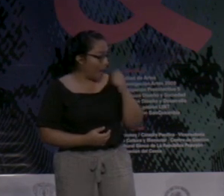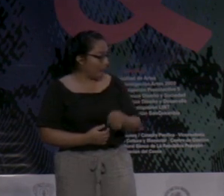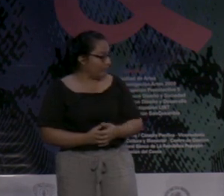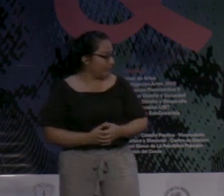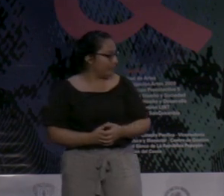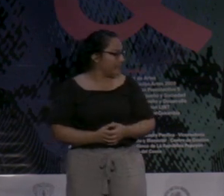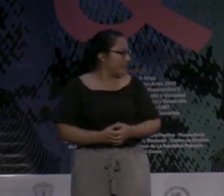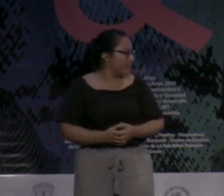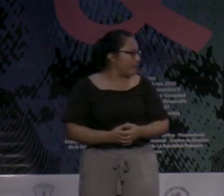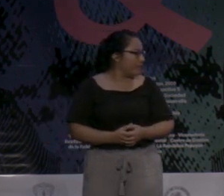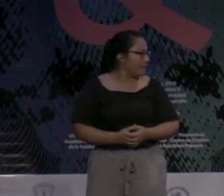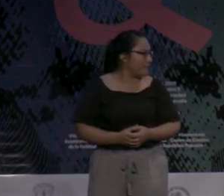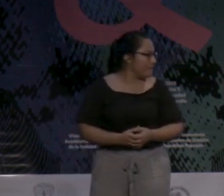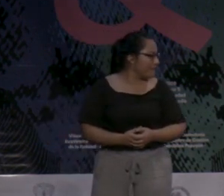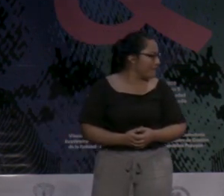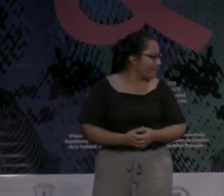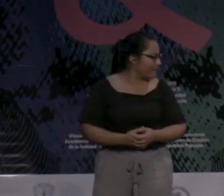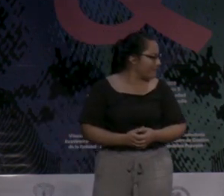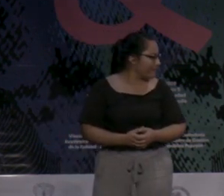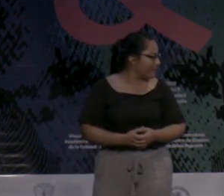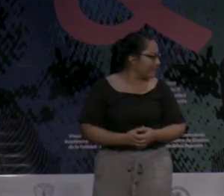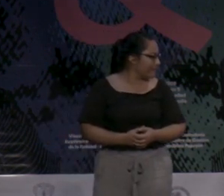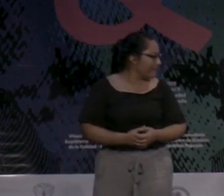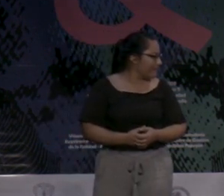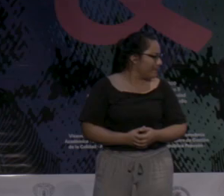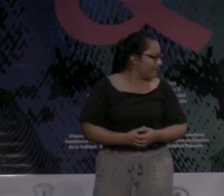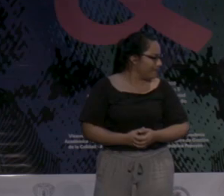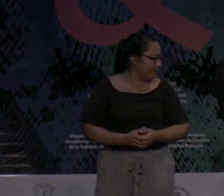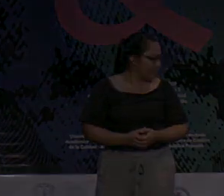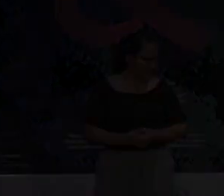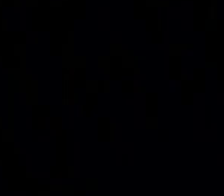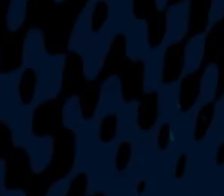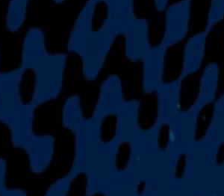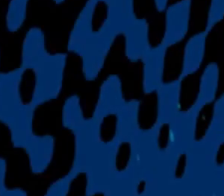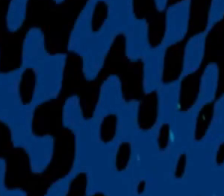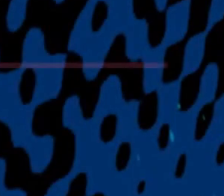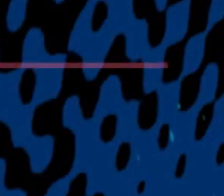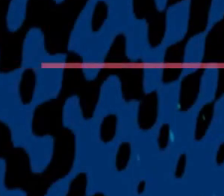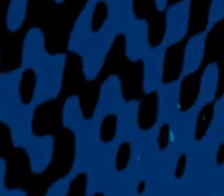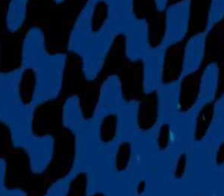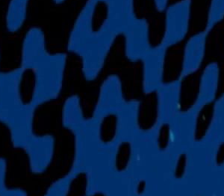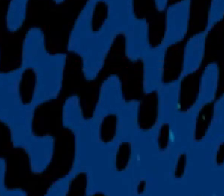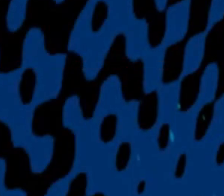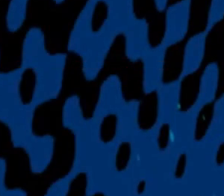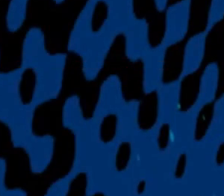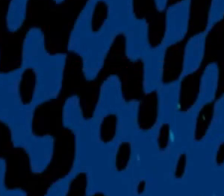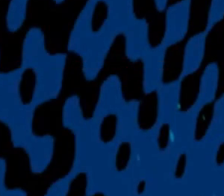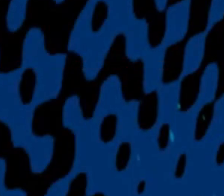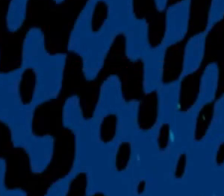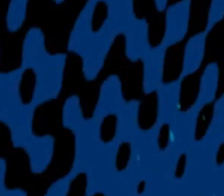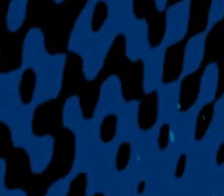cierro con este proyecto, no les hablo del segundo que les prometí, pero con eso me considero satisfecho. Muchas gracias.